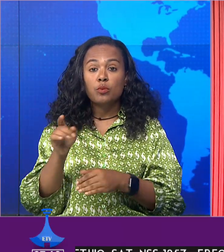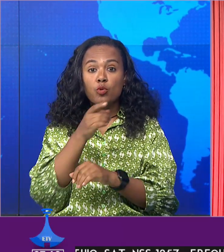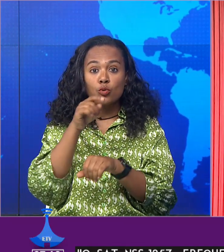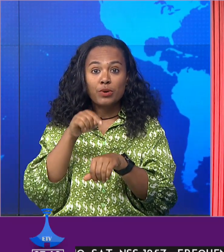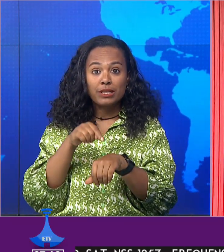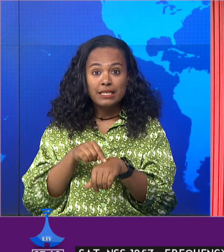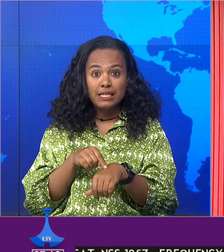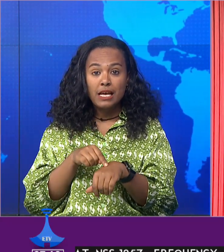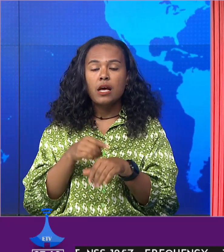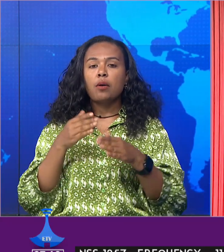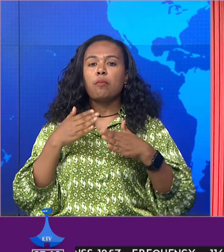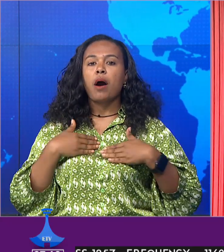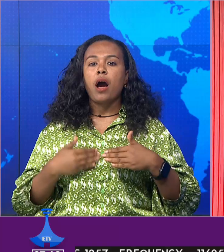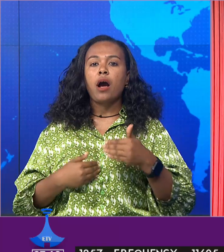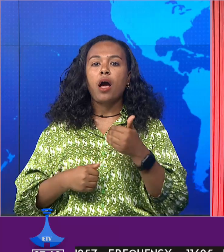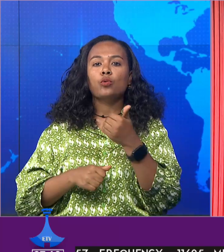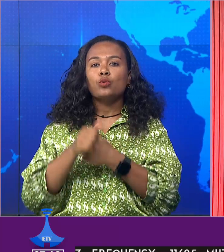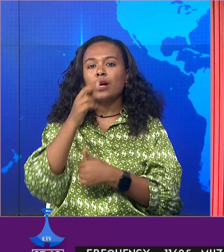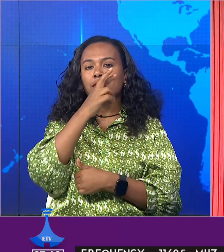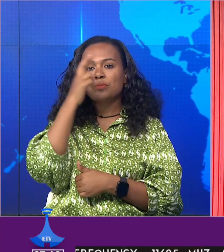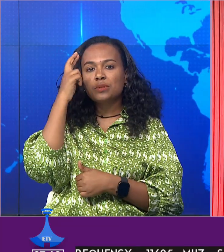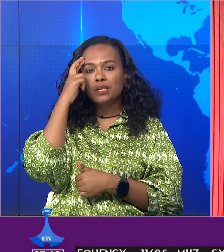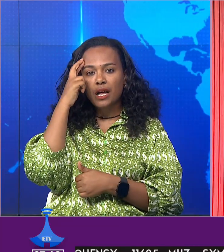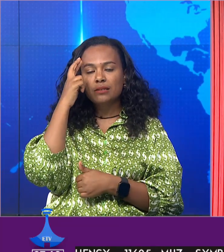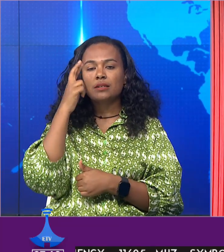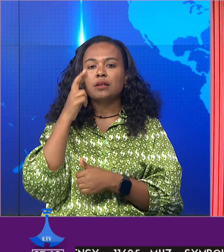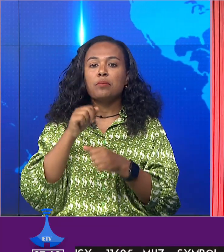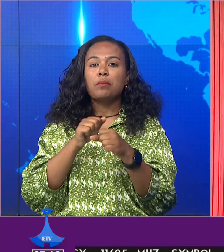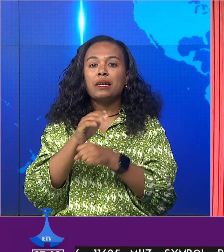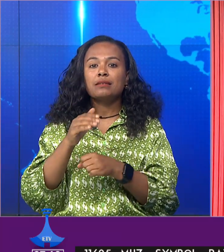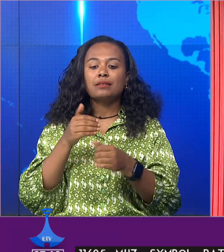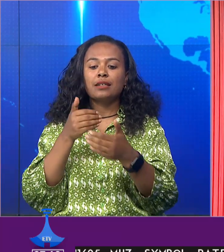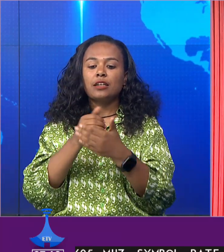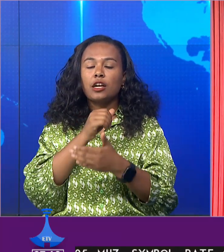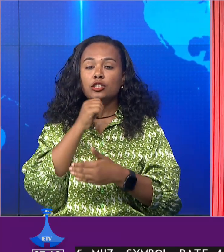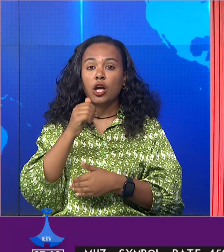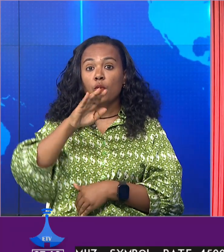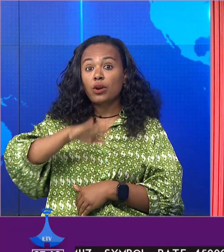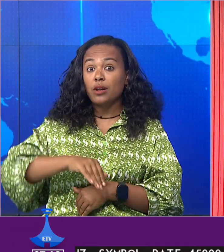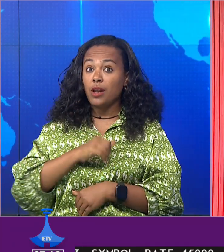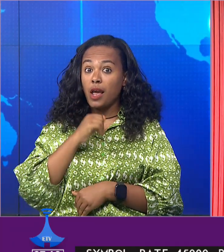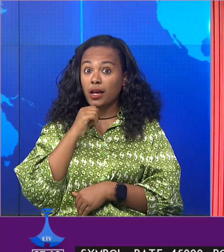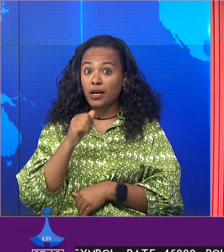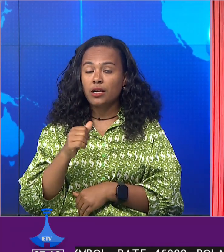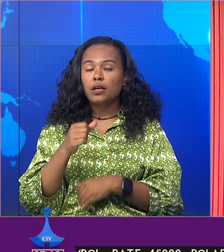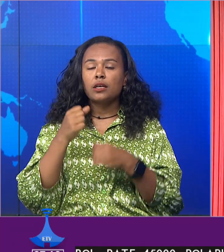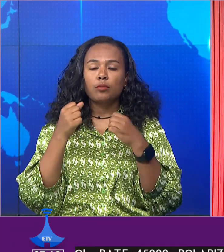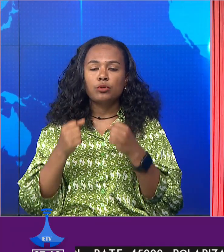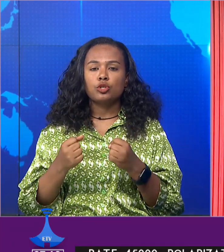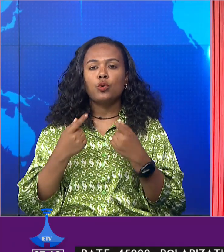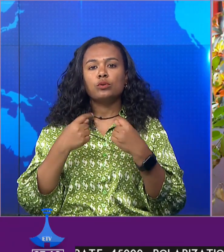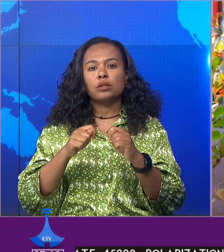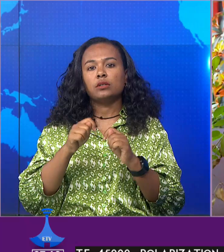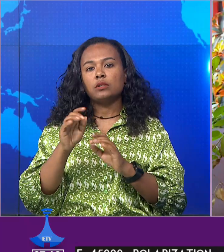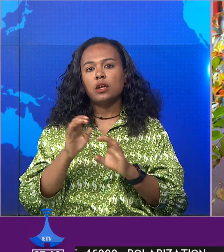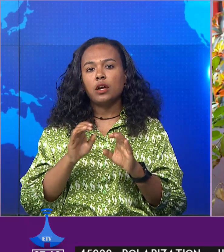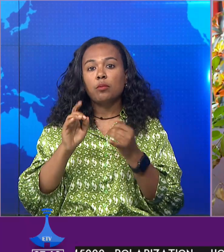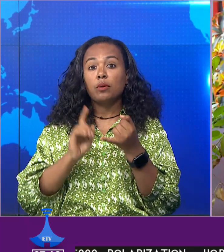ጊዜ በአካል ጉዳት ምክንያት መልእክት ተደራሽ ሳይሆን እንዳይቀር የምንችለውን ጥረት